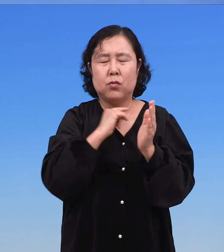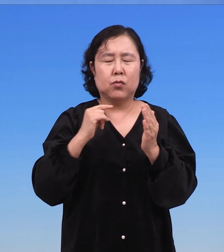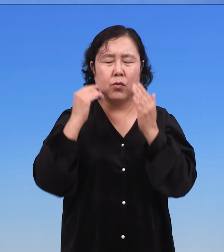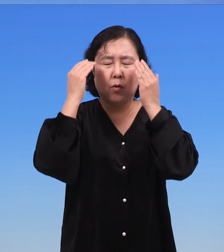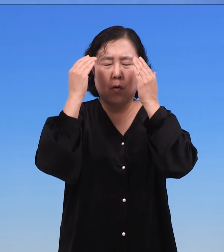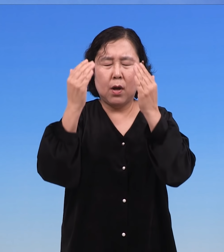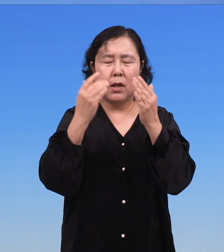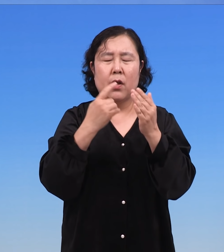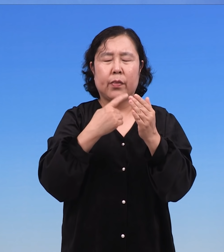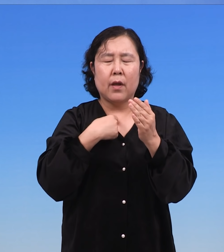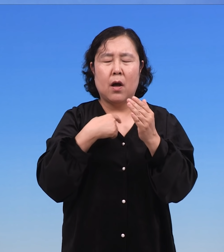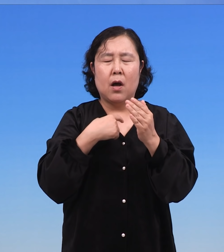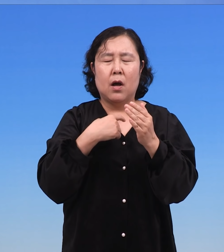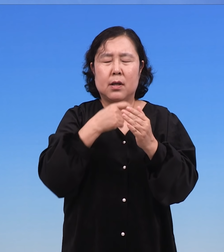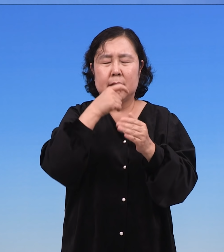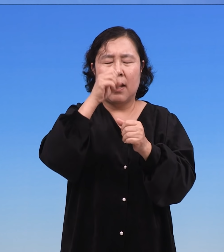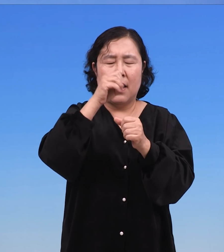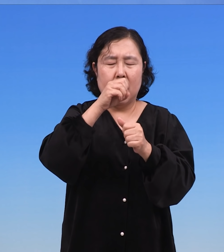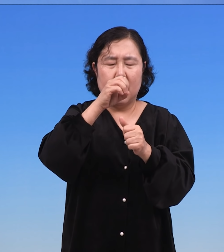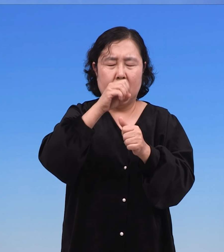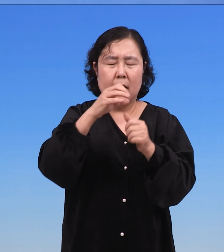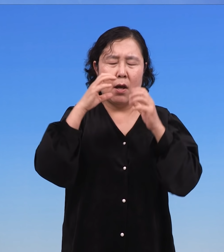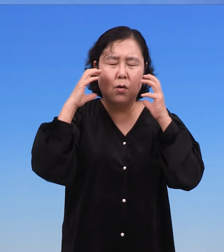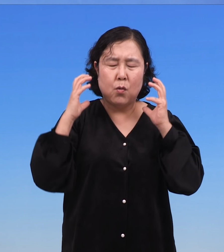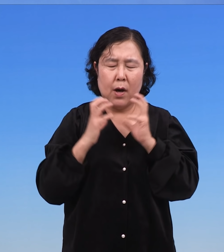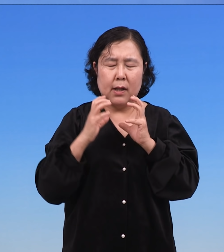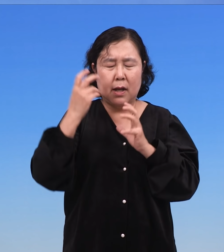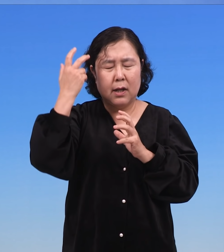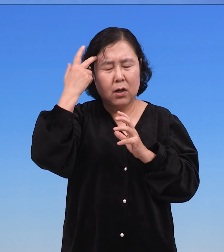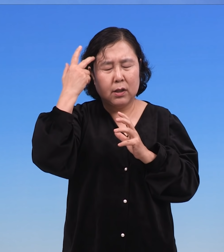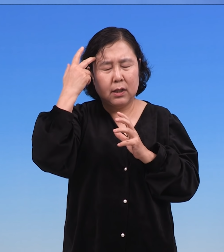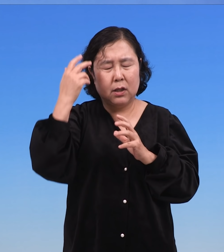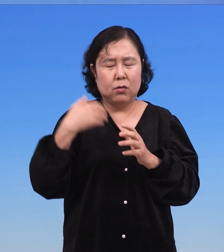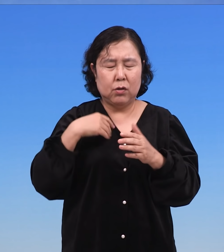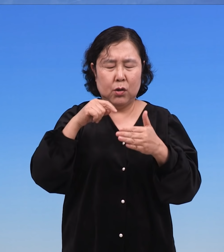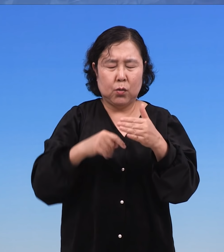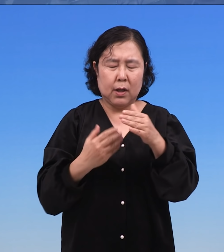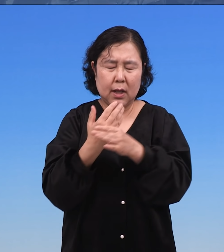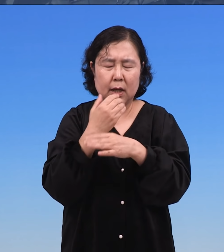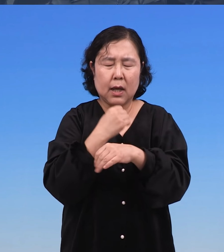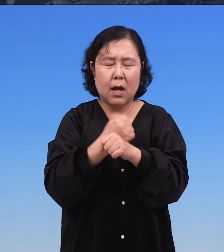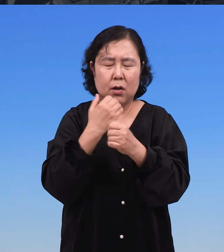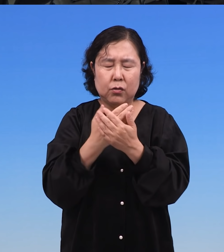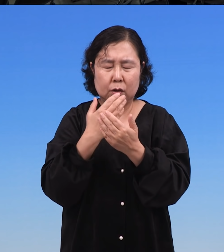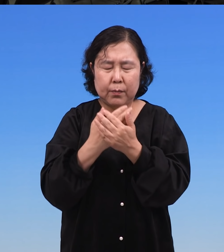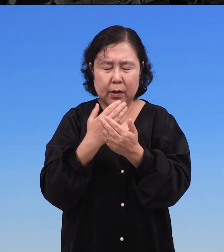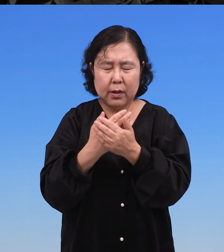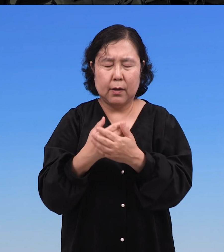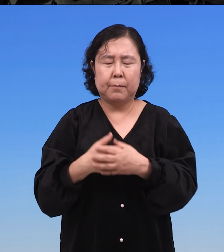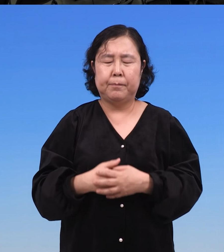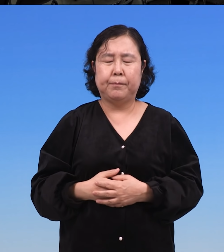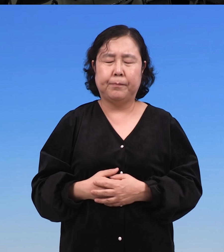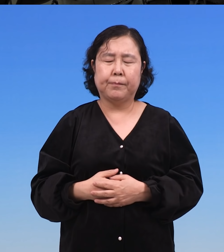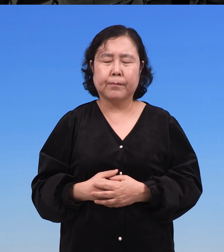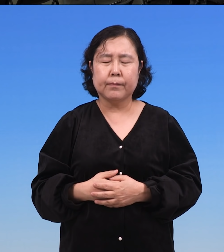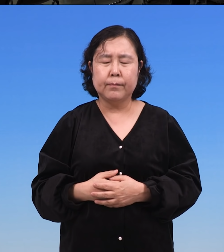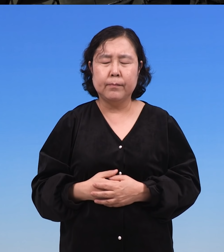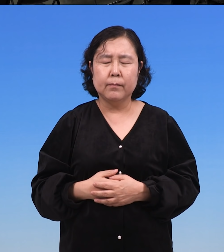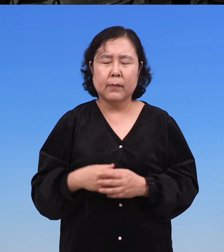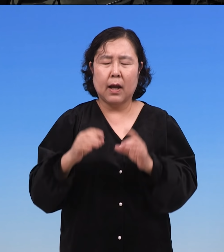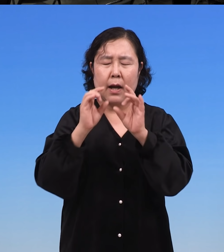자리에 나아갔던 거룩한 세례요한의 정신이 우리 안에 구현되도록 인도하여 주시옵소서. 하나님 아버지,